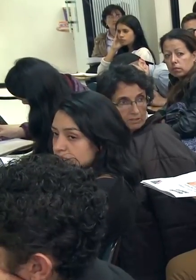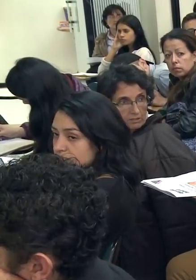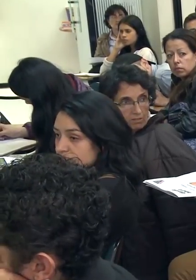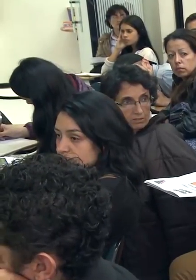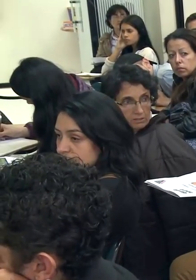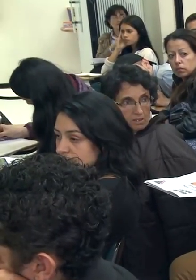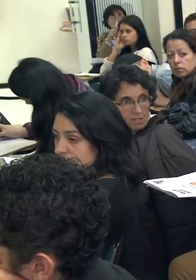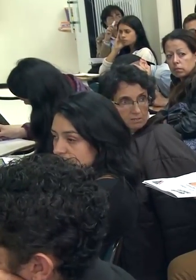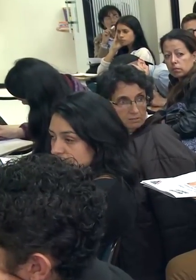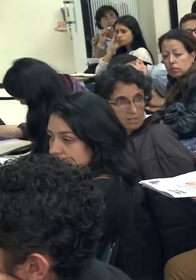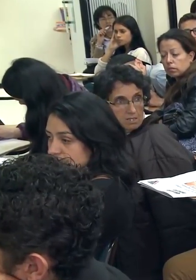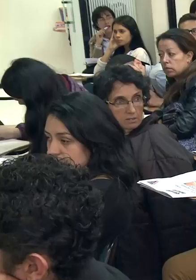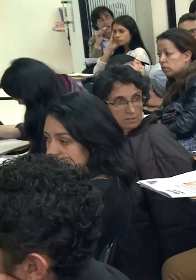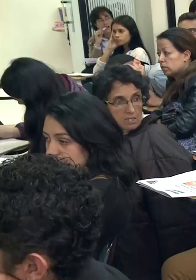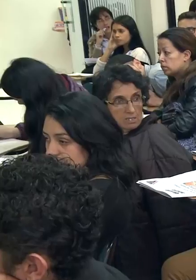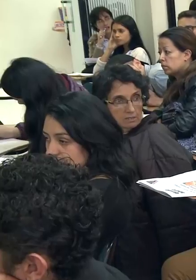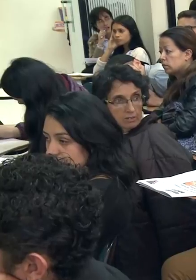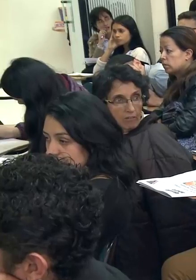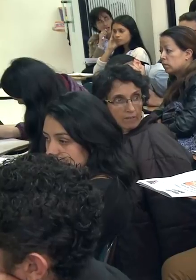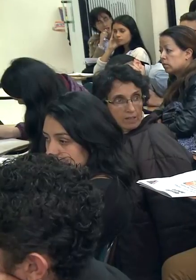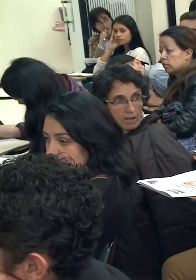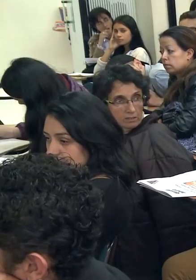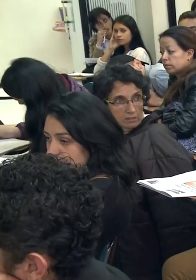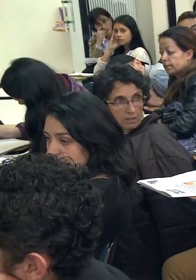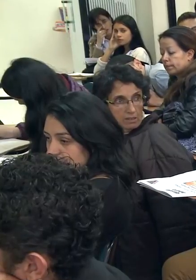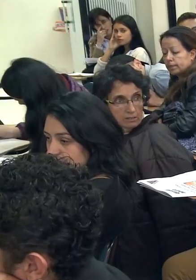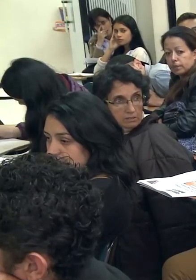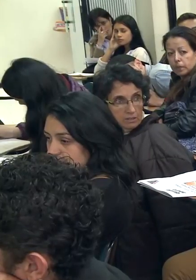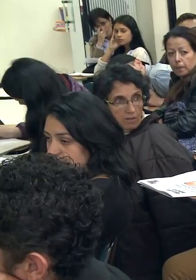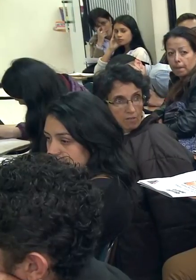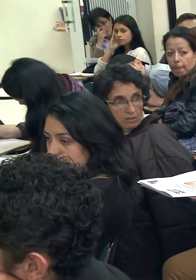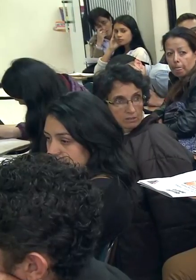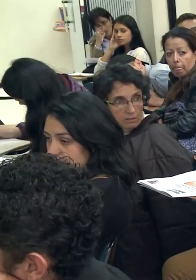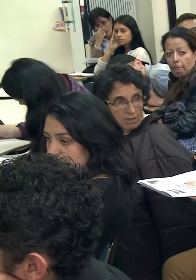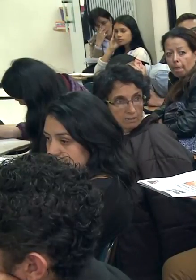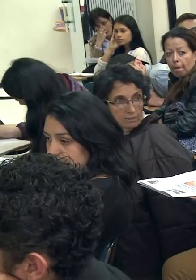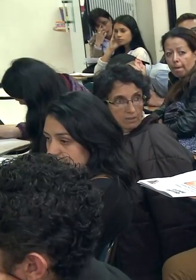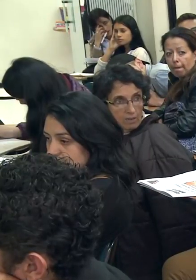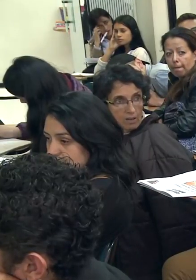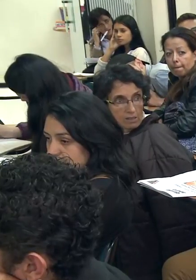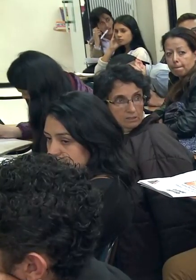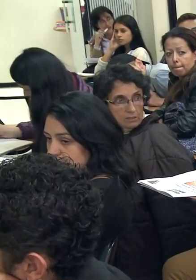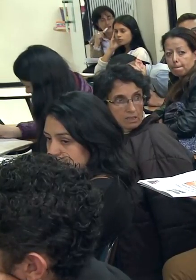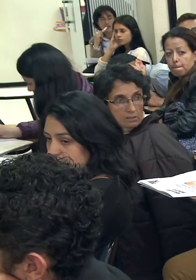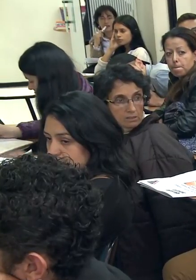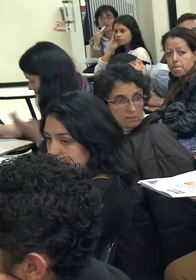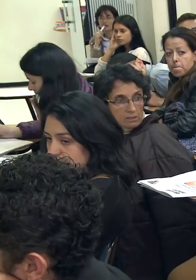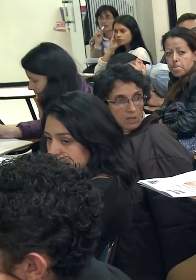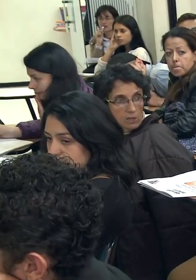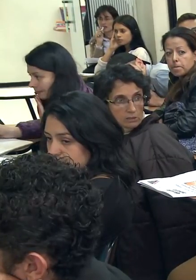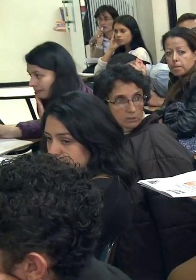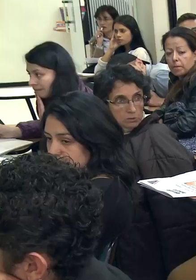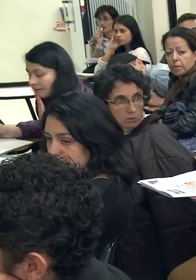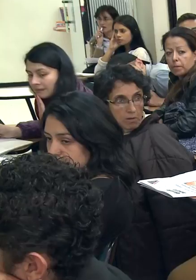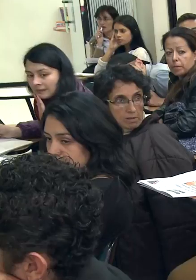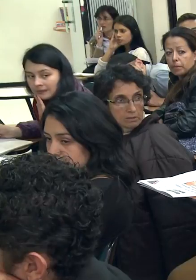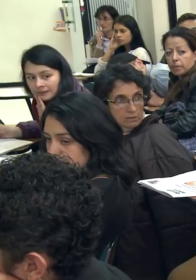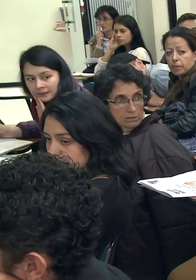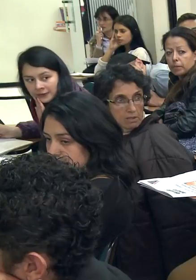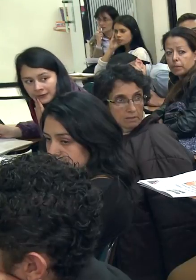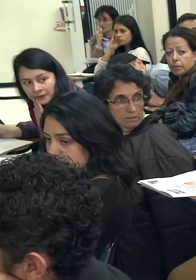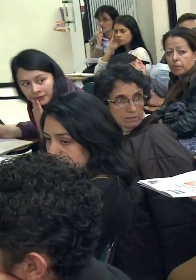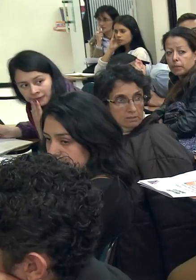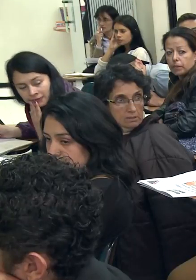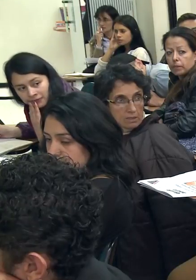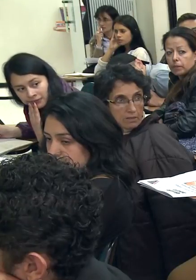vida metidas en la cocina, que están toda la vida metidas cuidando a los niños y que su único trayecto